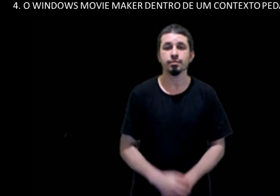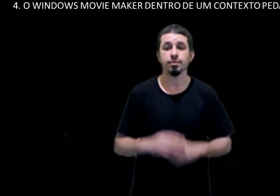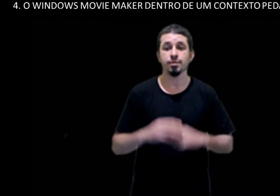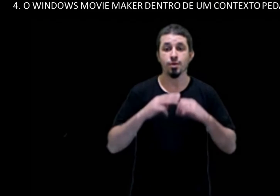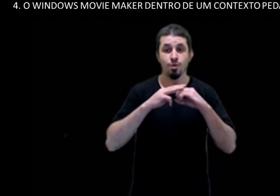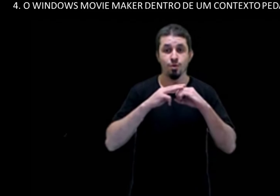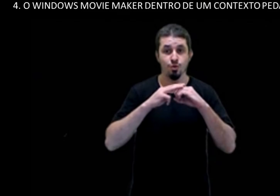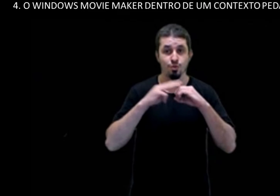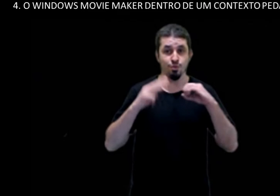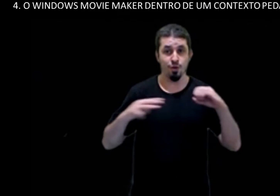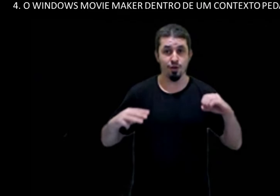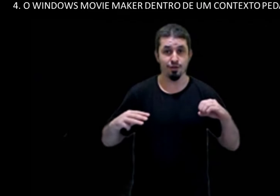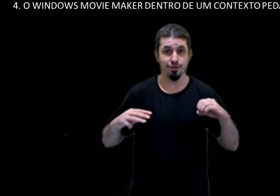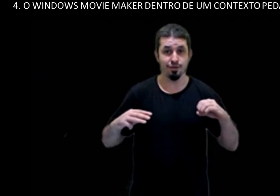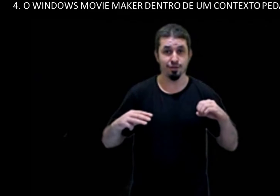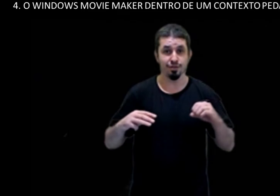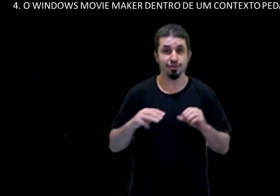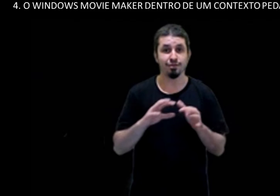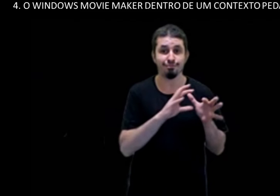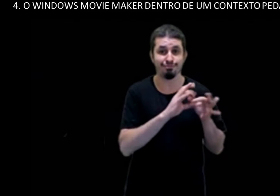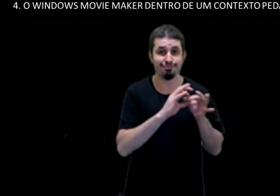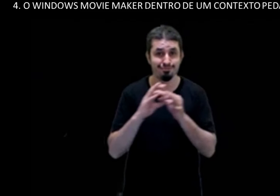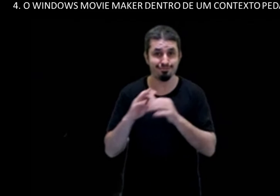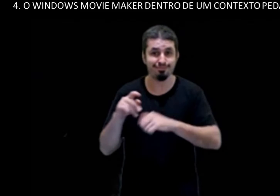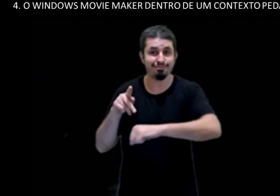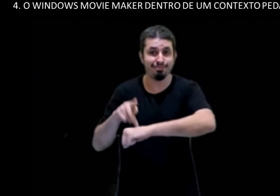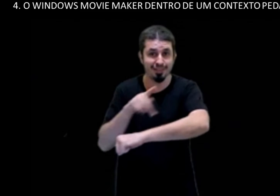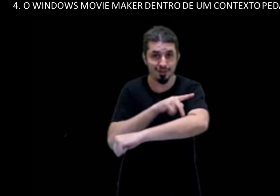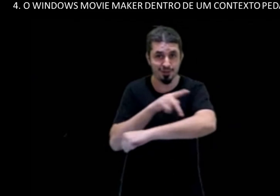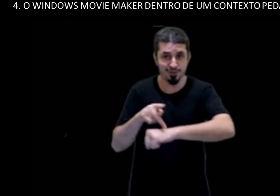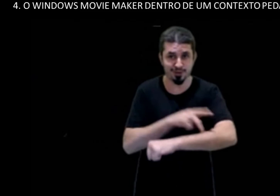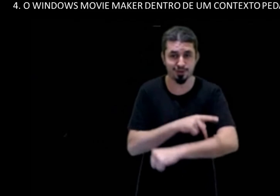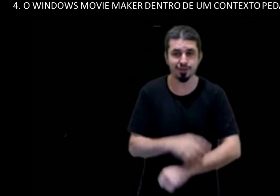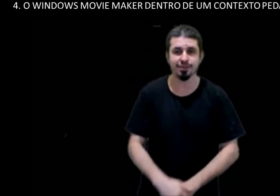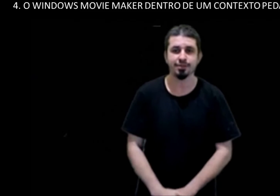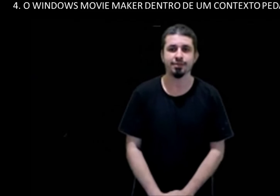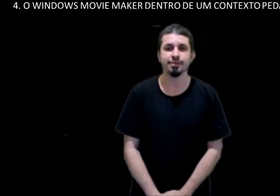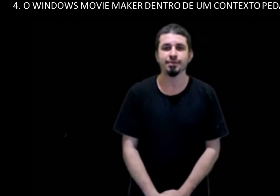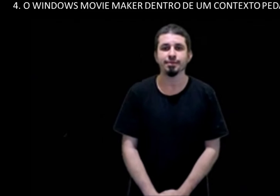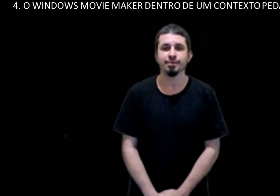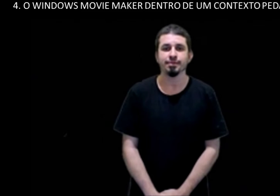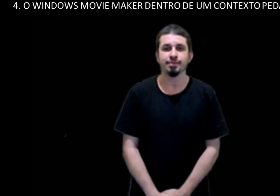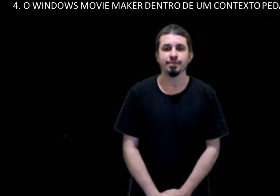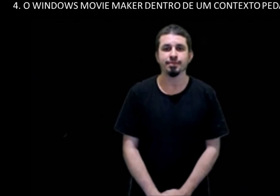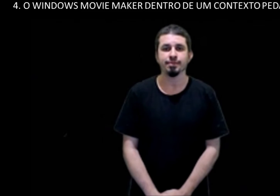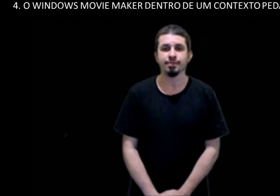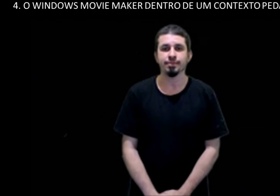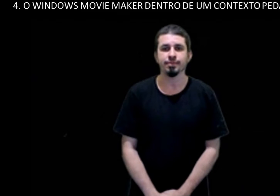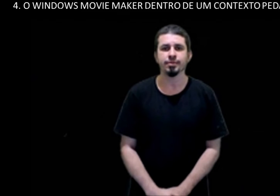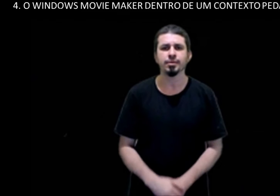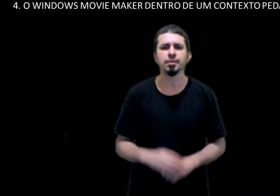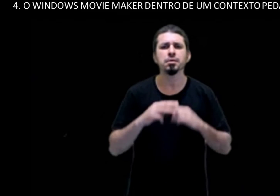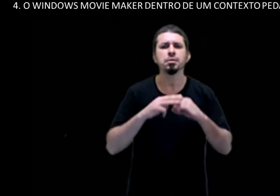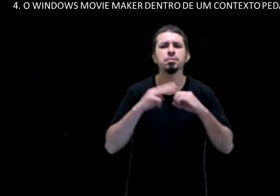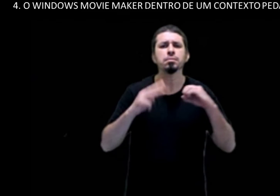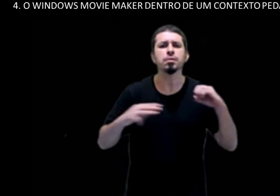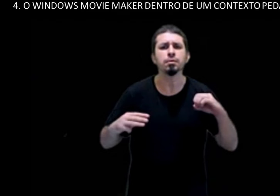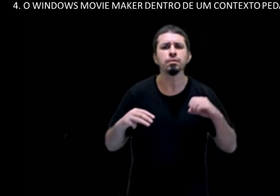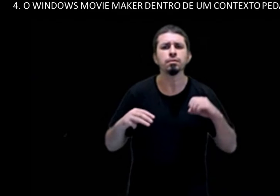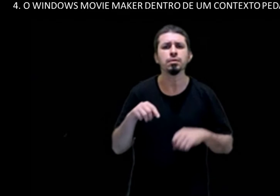Tópico 4. O Windows Movie Maker dentro de um contexto pedagógico. O Windows Movie Maker é um